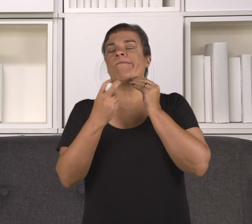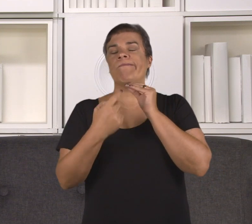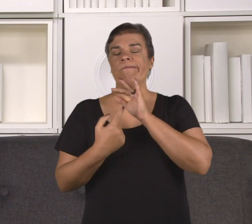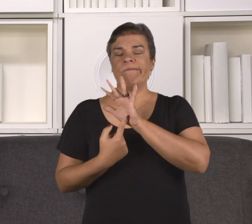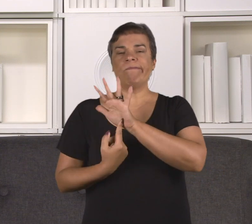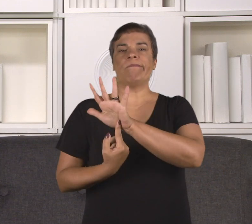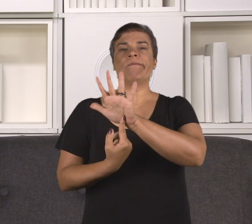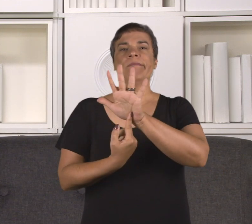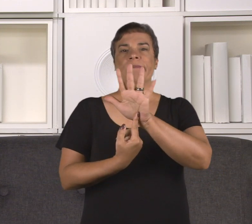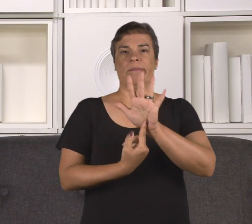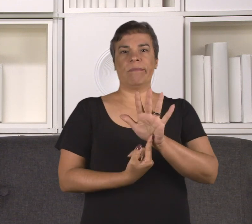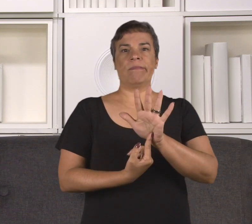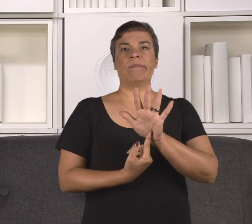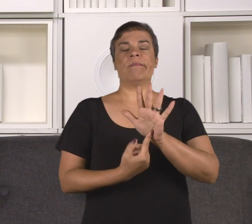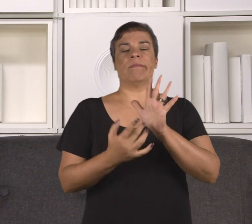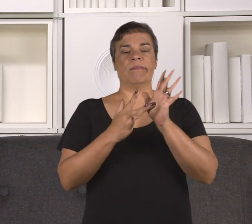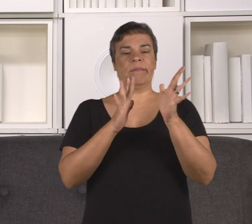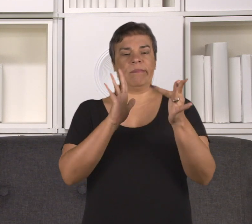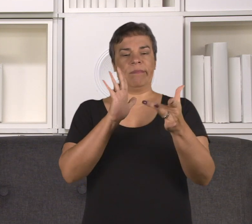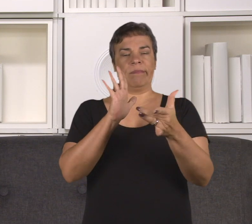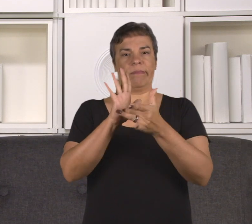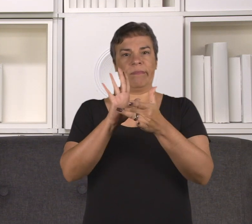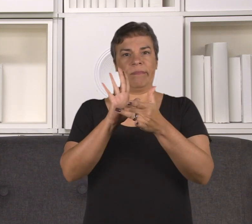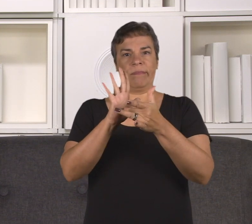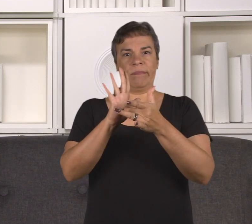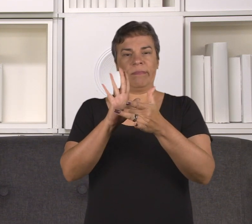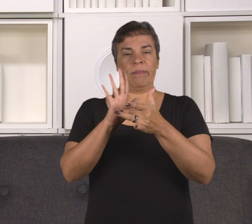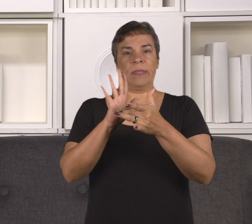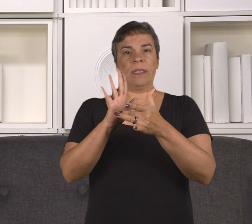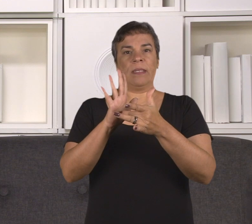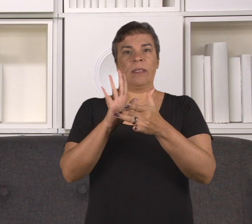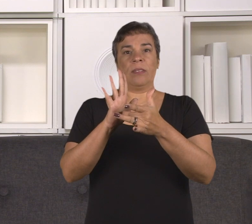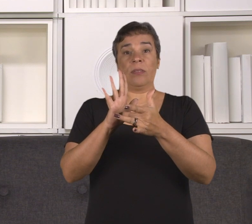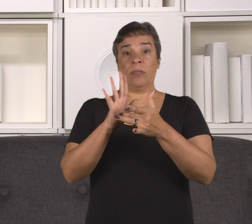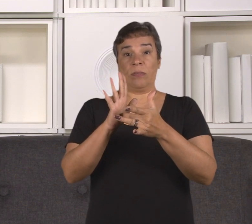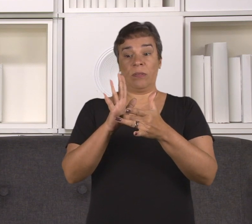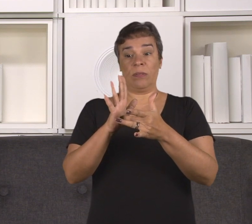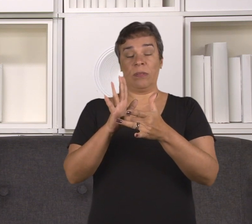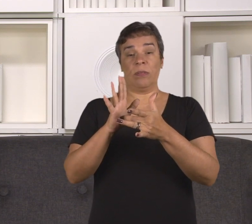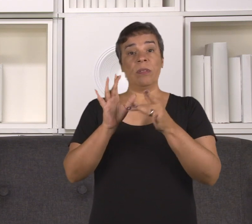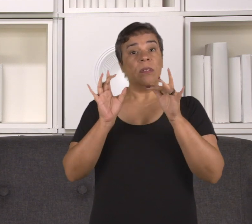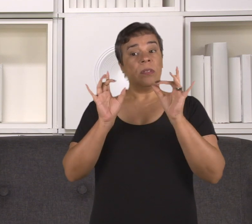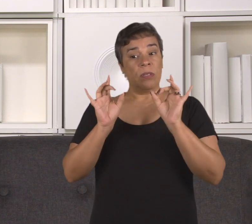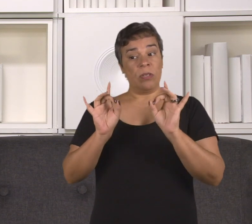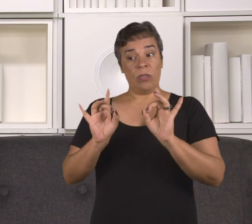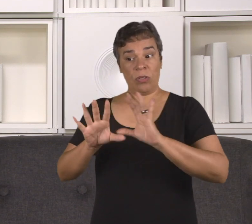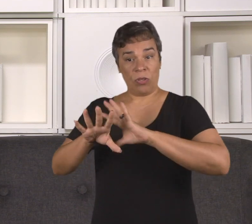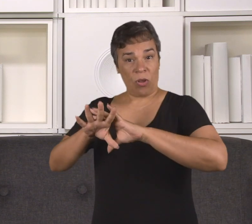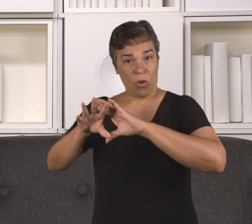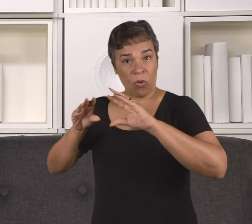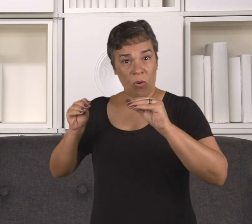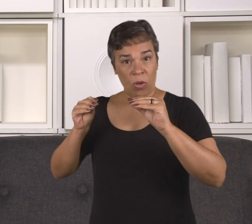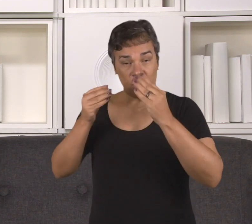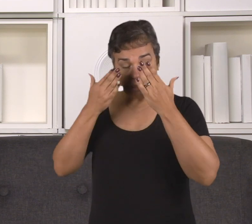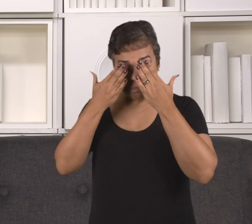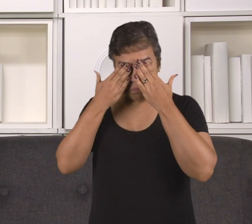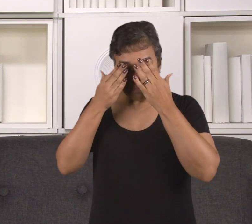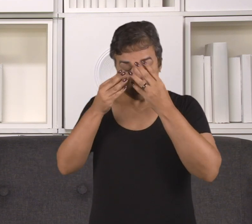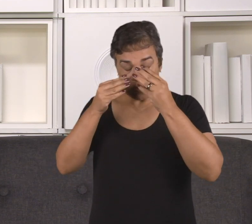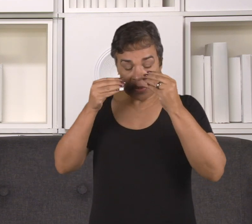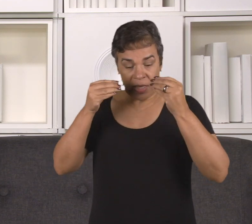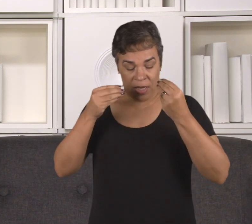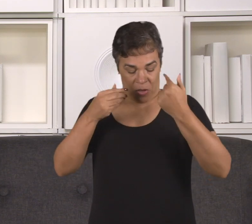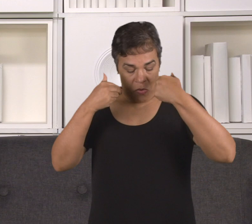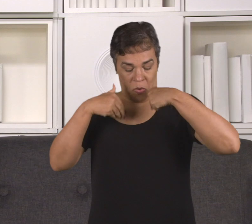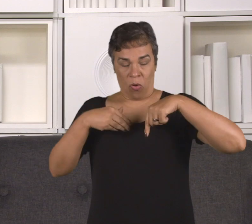mostra que Jesus não apenas ele cura os nossos olhos em